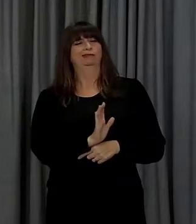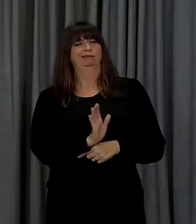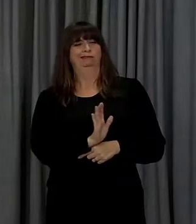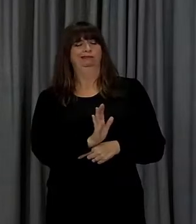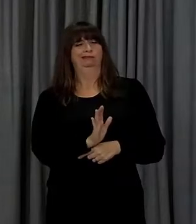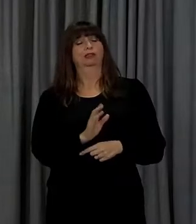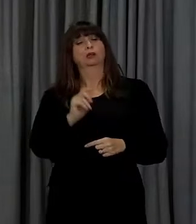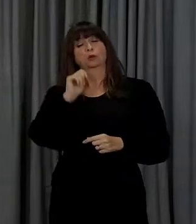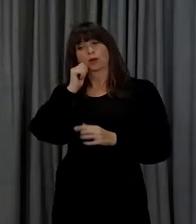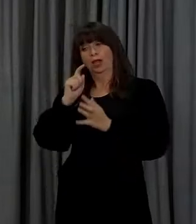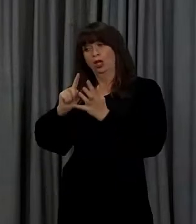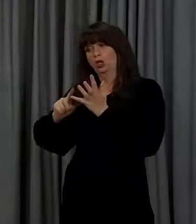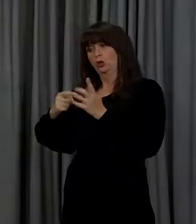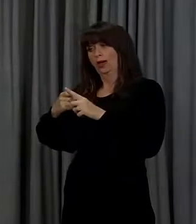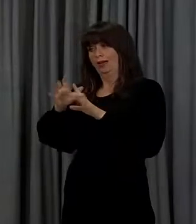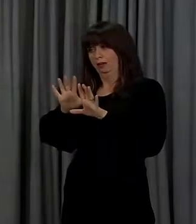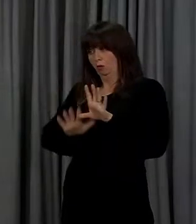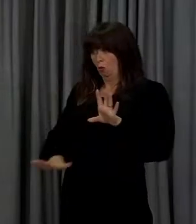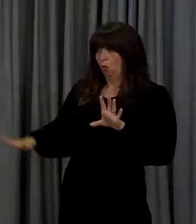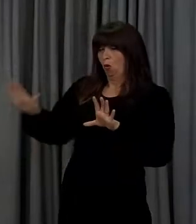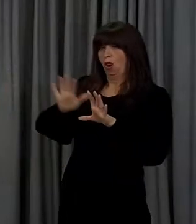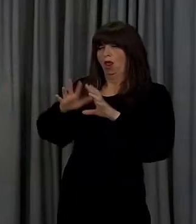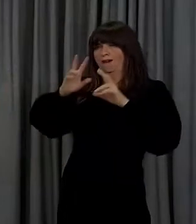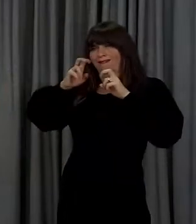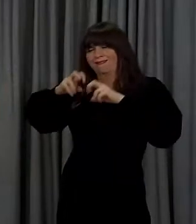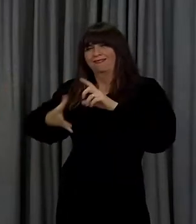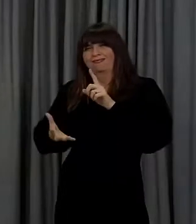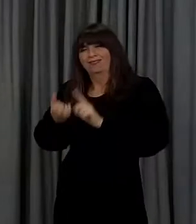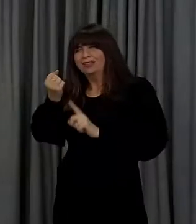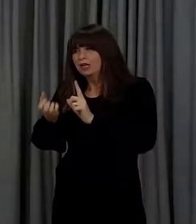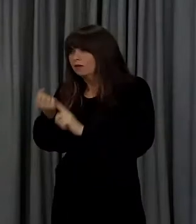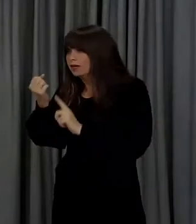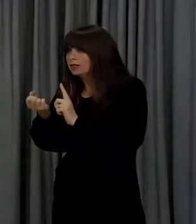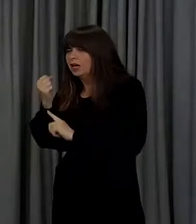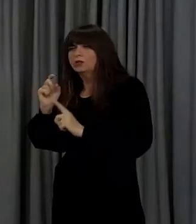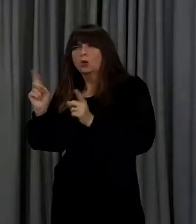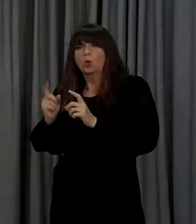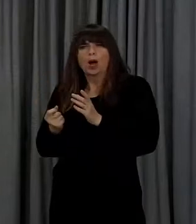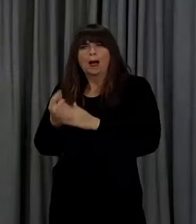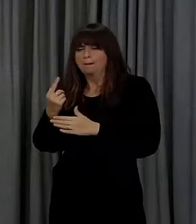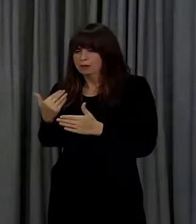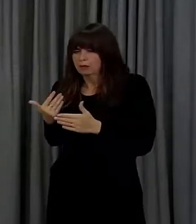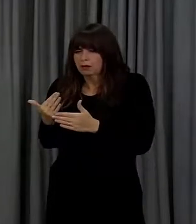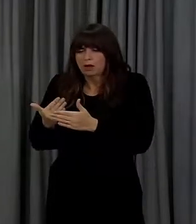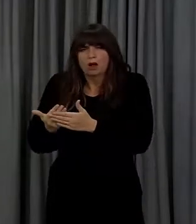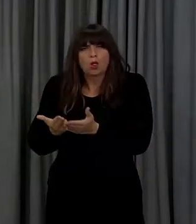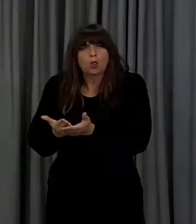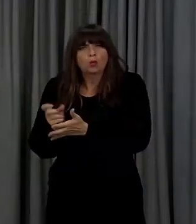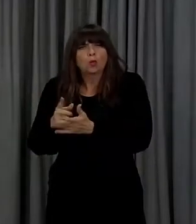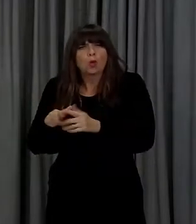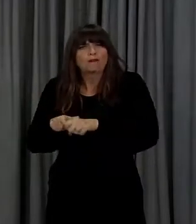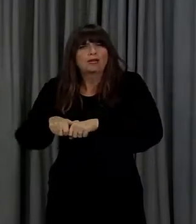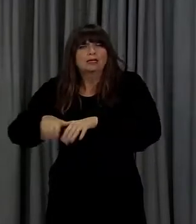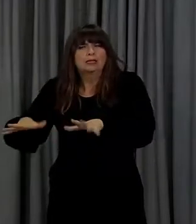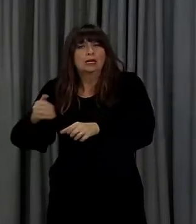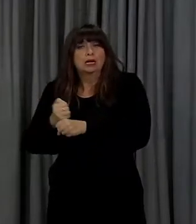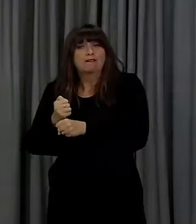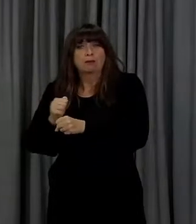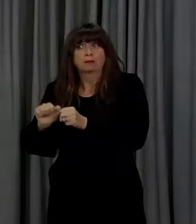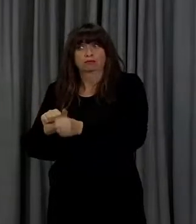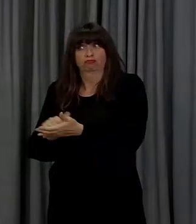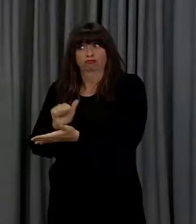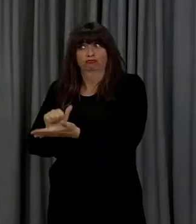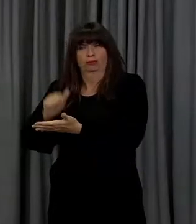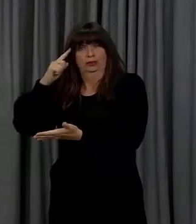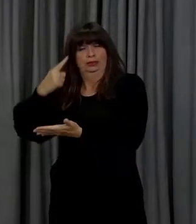colli anwyliad yn cael eu cynrychioli yn y public inquiry. A dwi yn meddwl